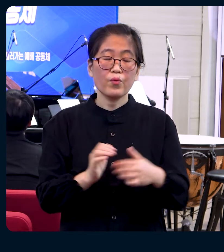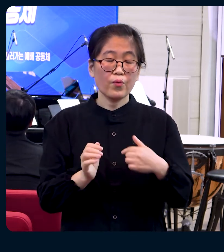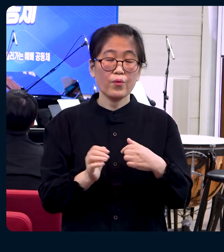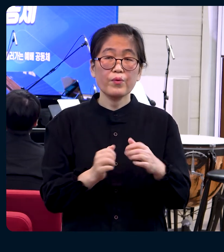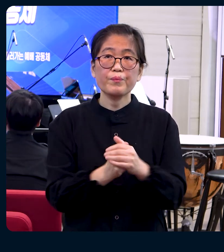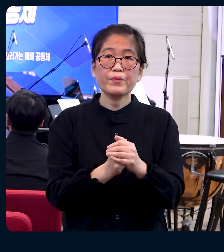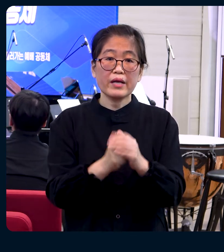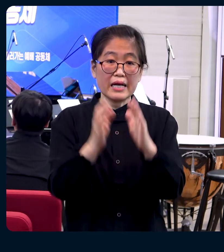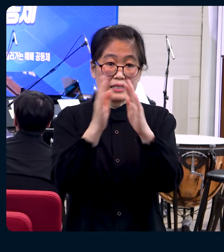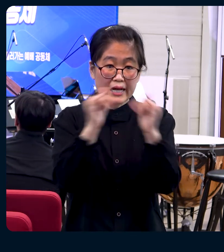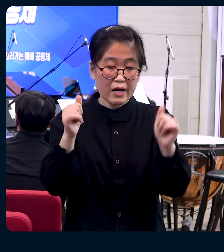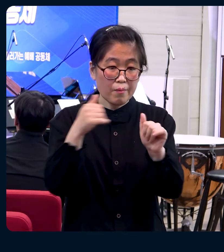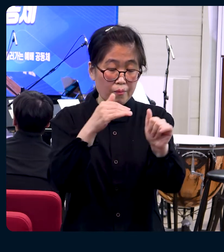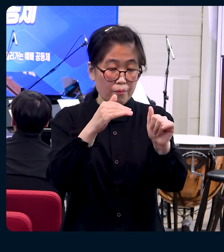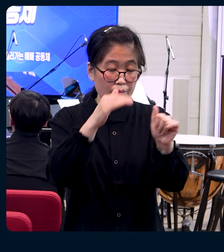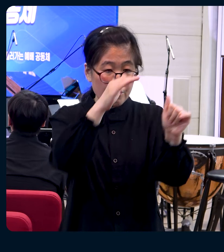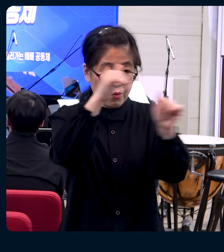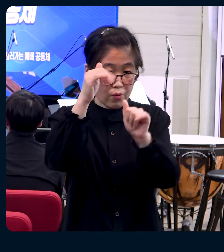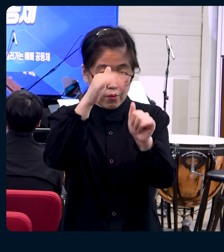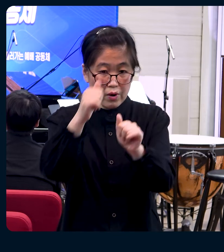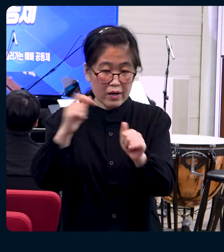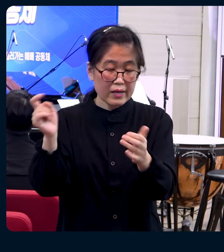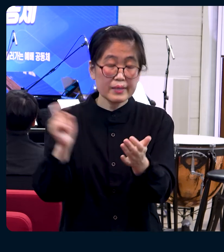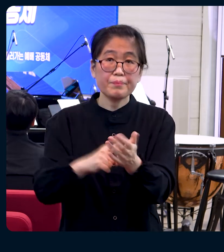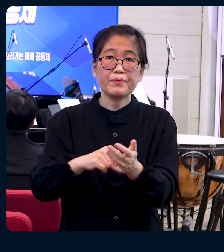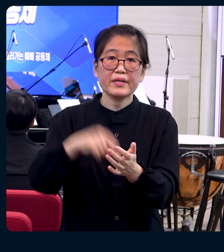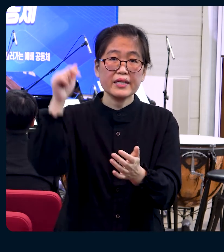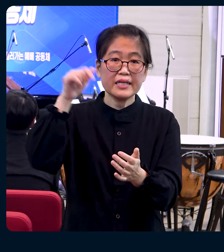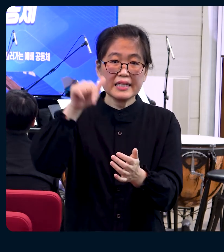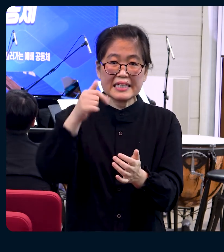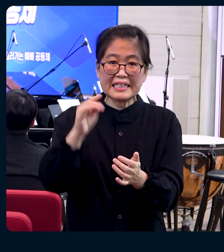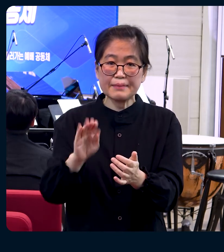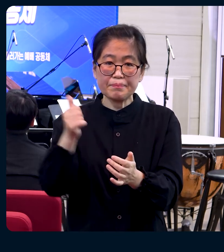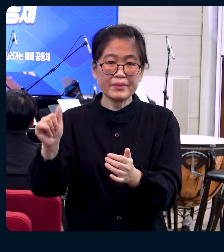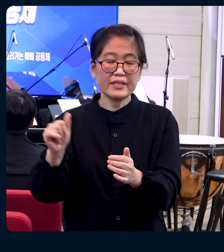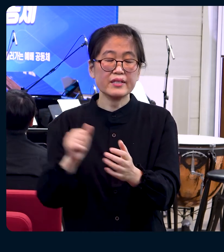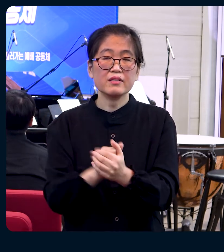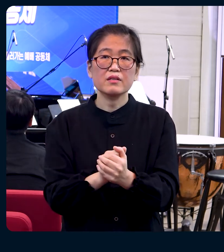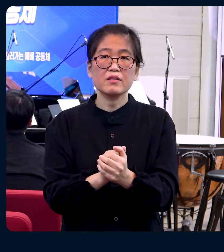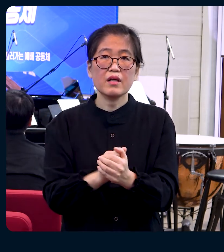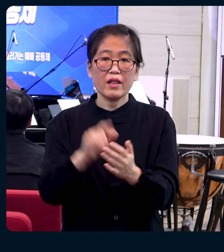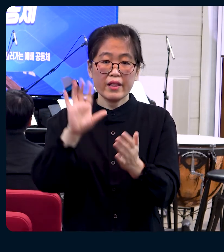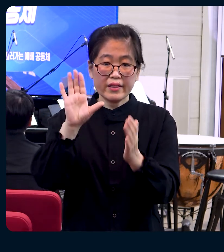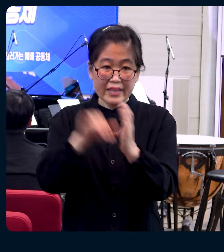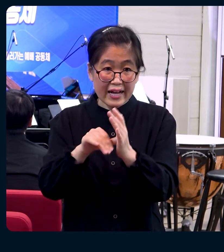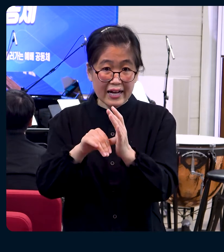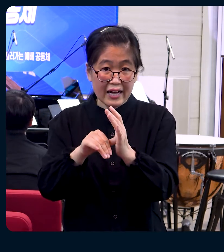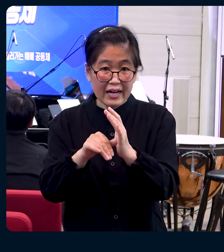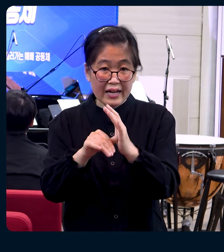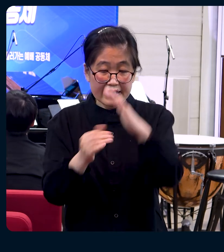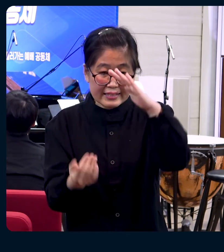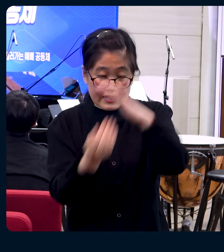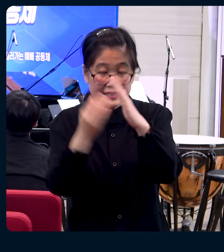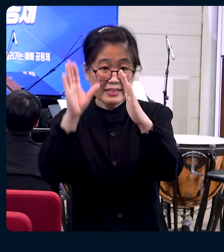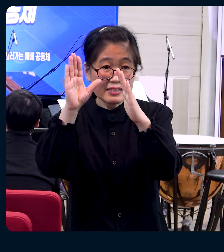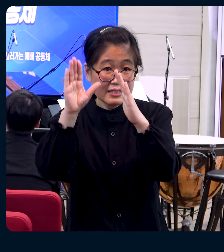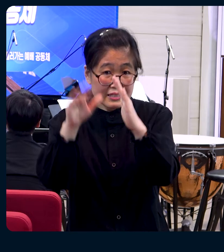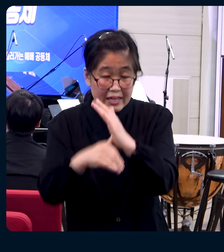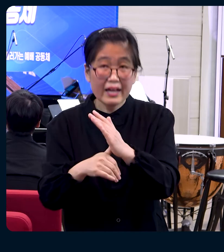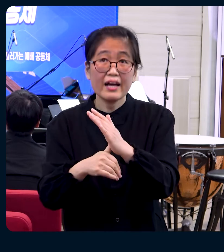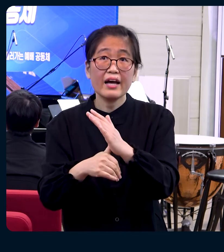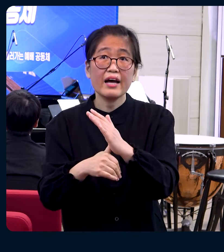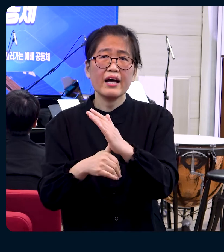오늘 성경에 보면 사람을 보내어 요셉을 부르매 그들이 급히, 한번 따라하시고, 급히 때가 차는